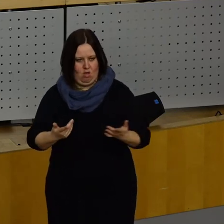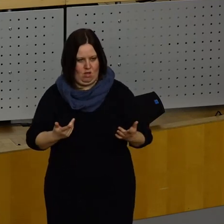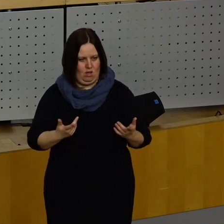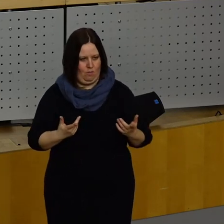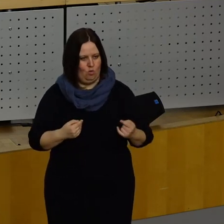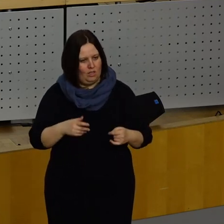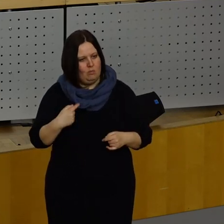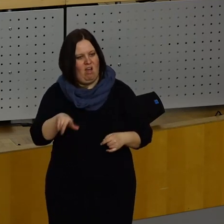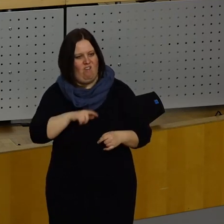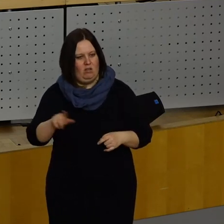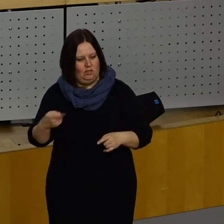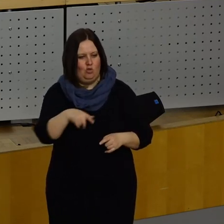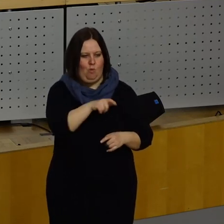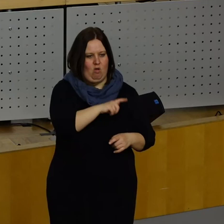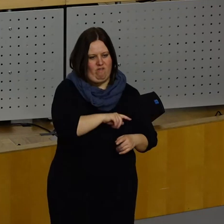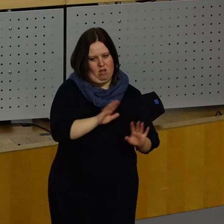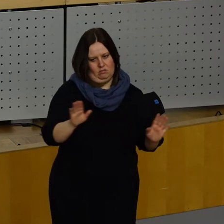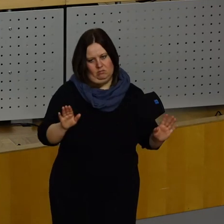die Mitarbeiter von der Verwaltung warten und nicht die Bürger.